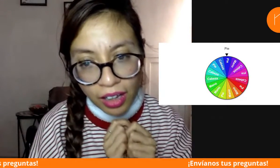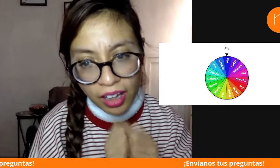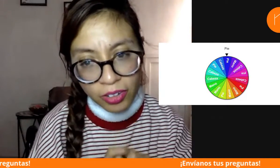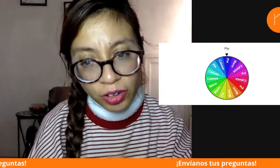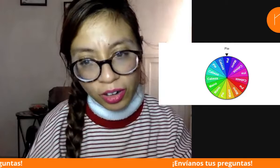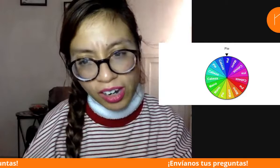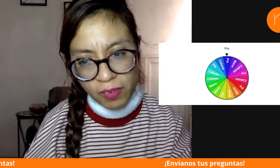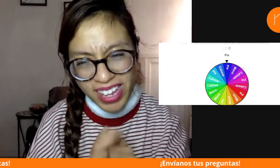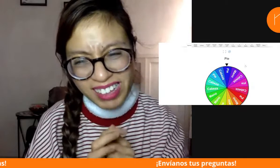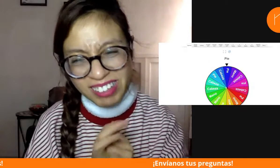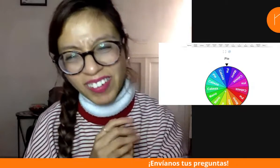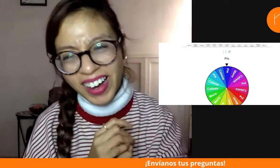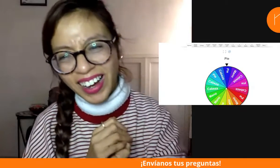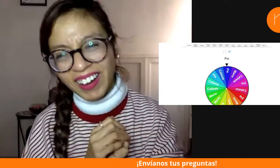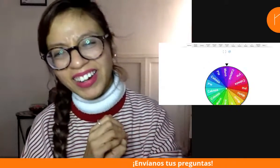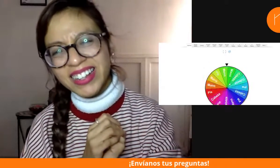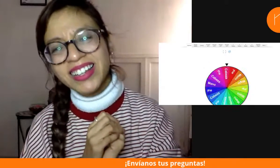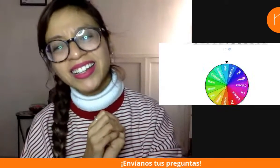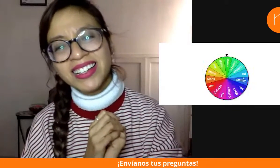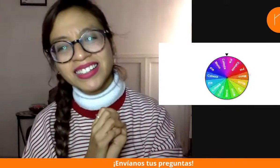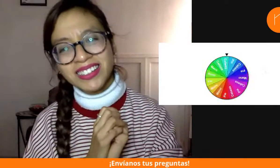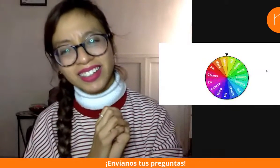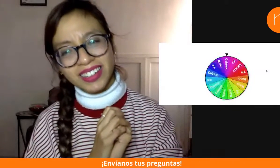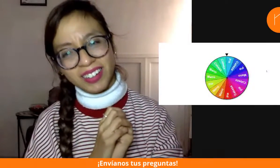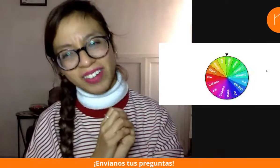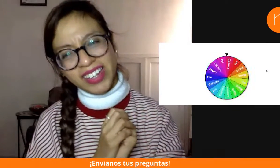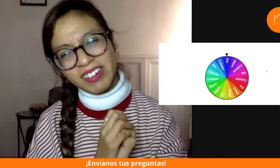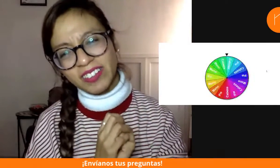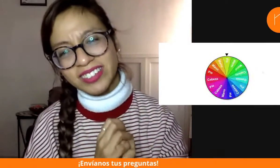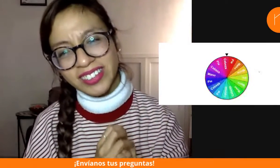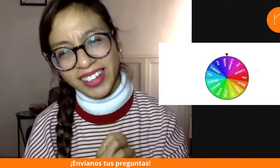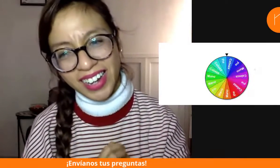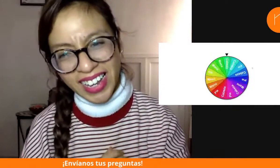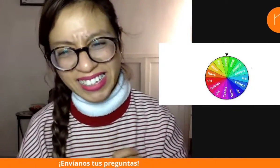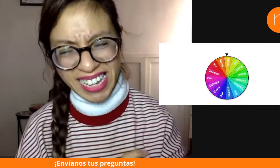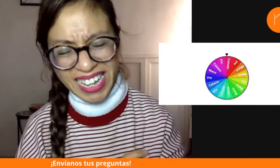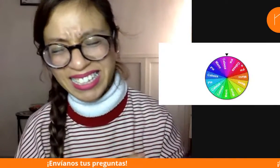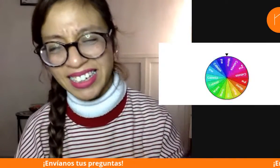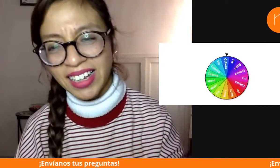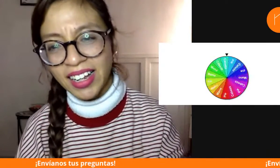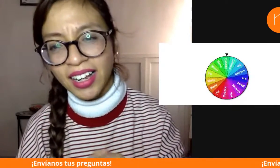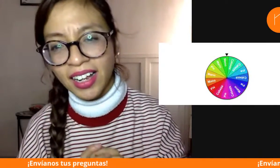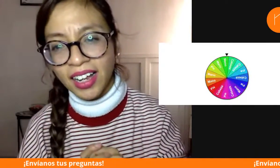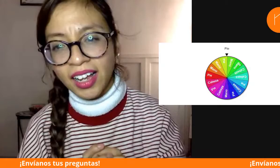Ah, toco el mismo. A ver. Sí, otra vuelta, muchas gracias.